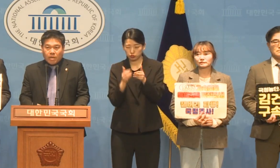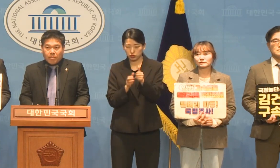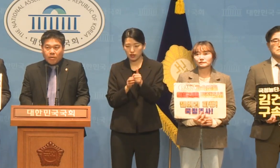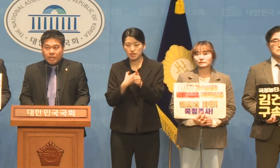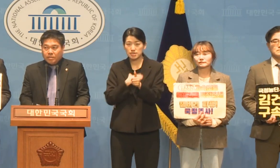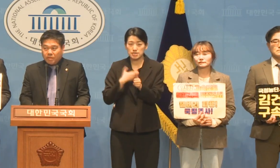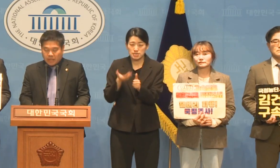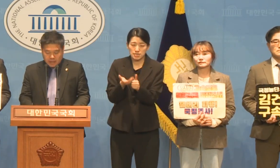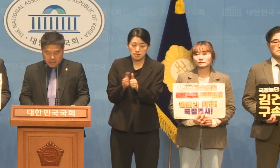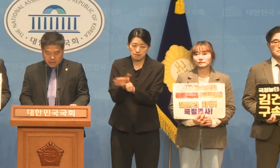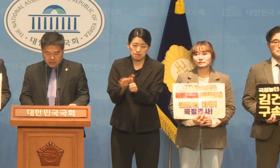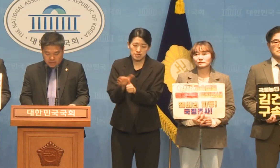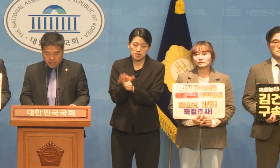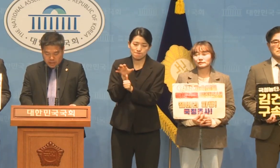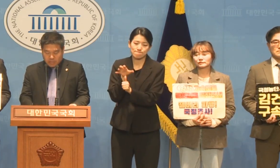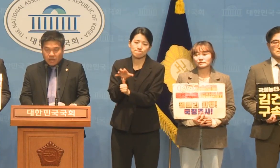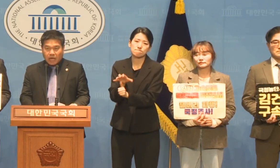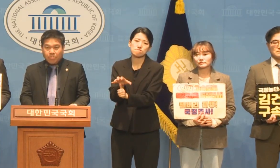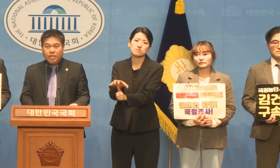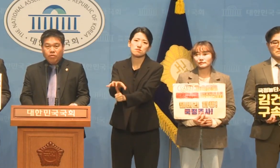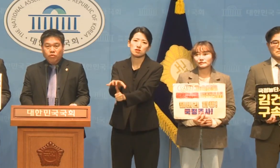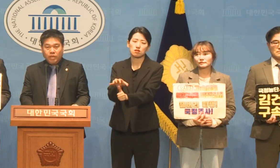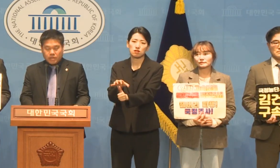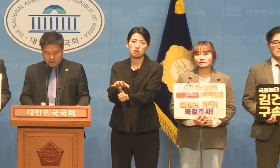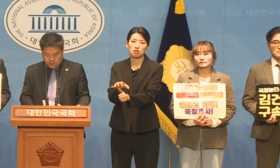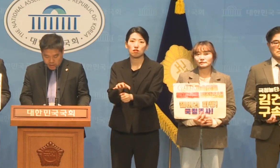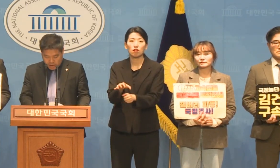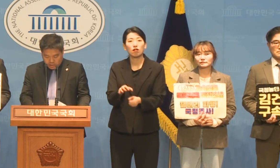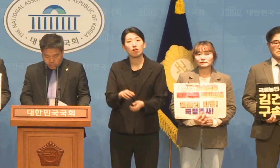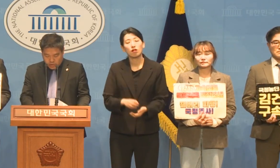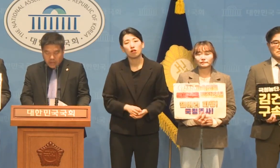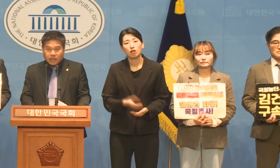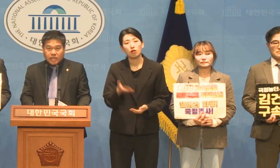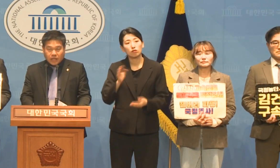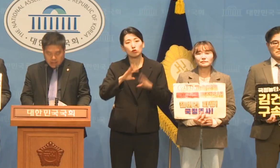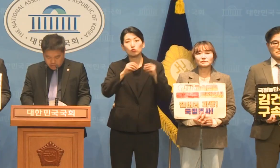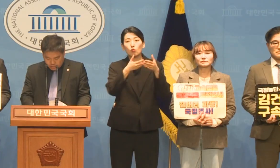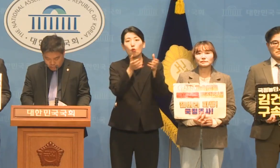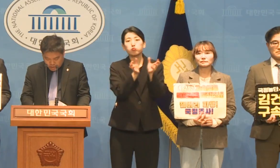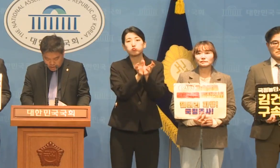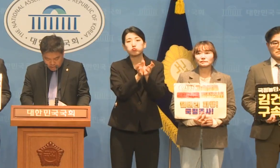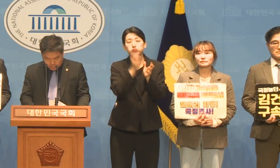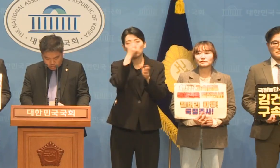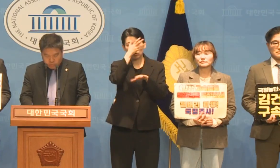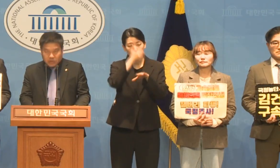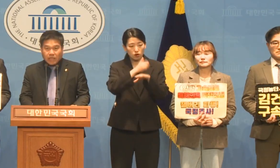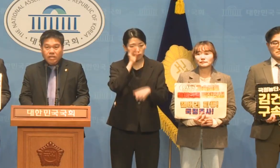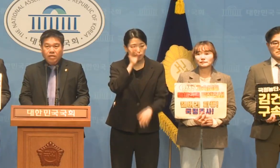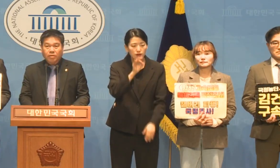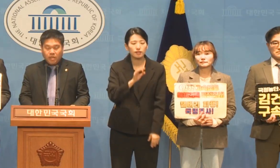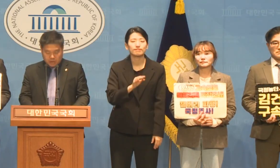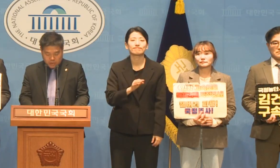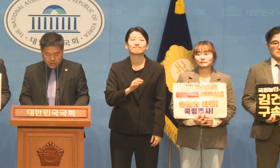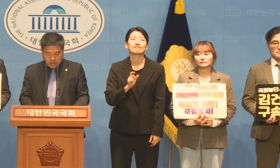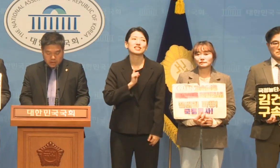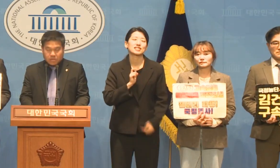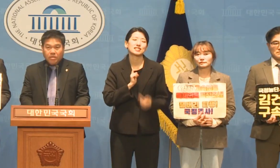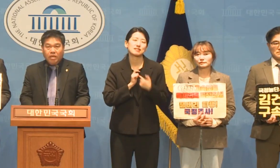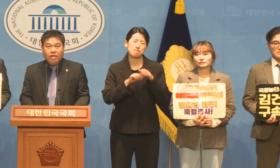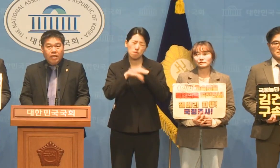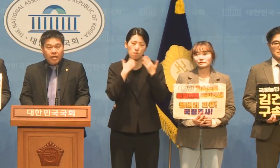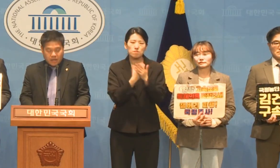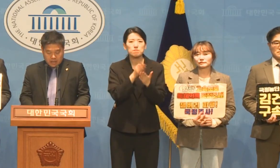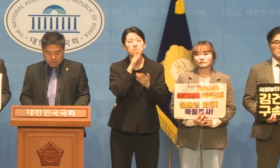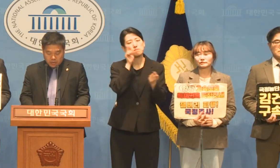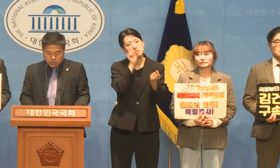괴롭히고 억압해 왔습니다. 그렇지만 이번 감사로 통해서 그동안에 제기된 의혹들이 모두 사실임이